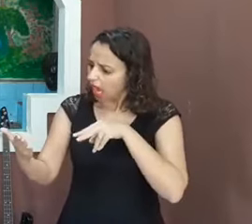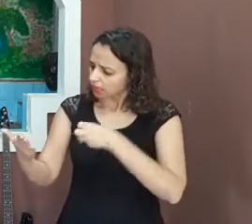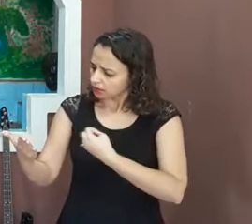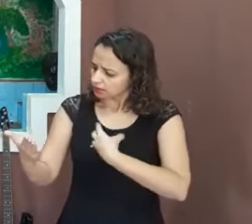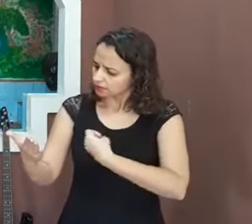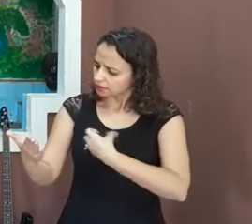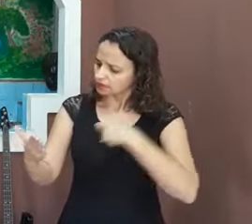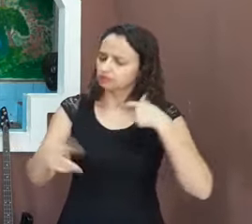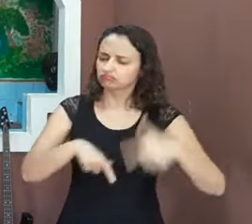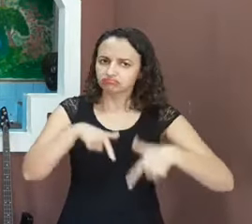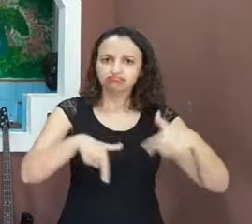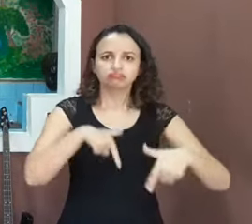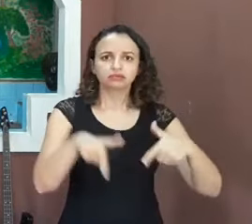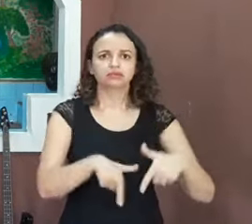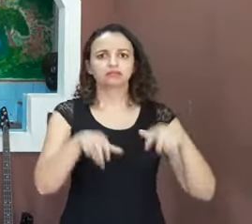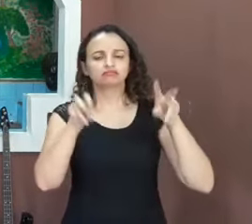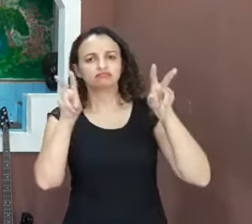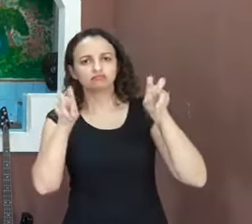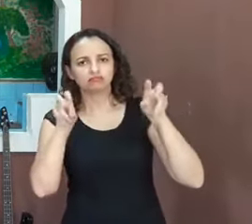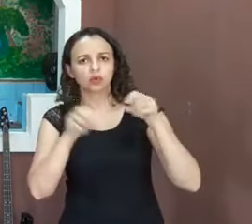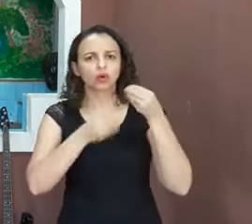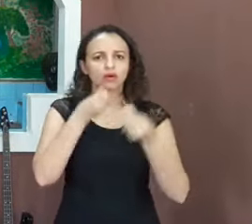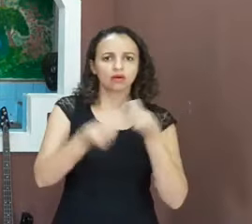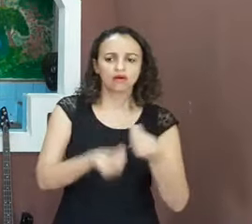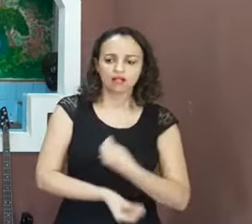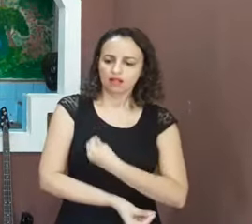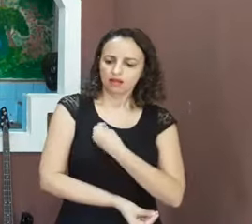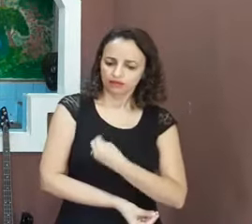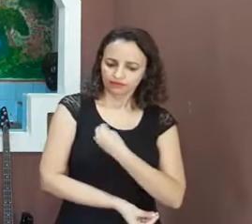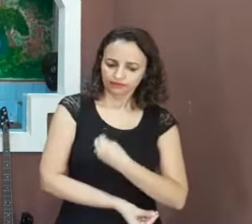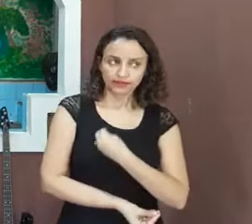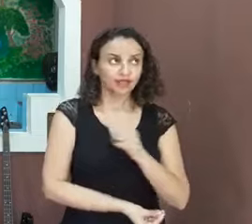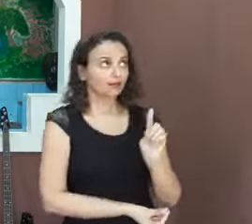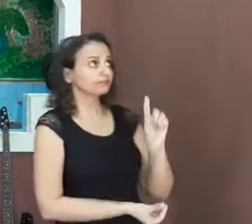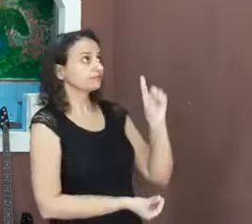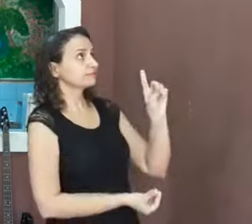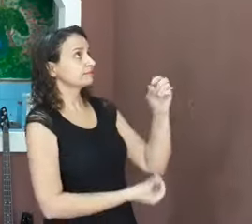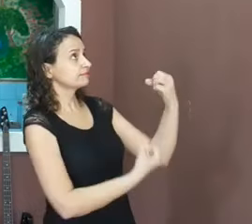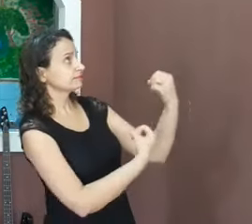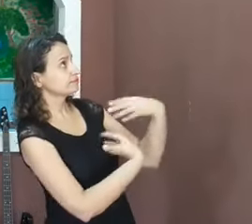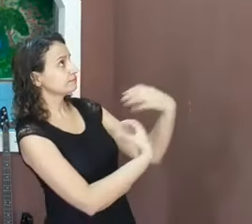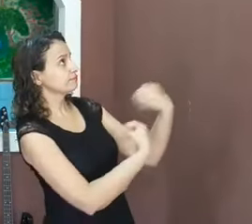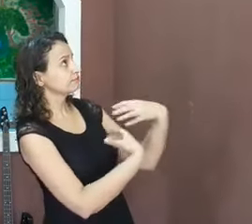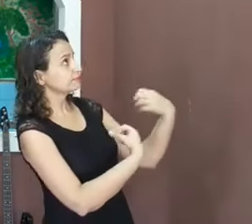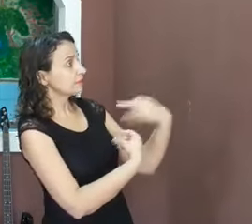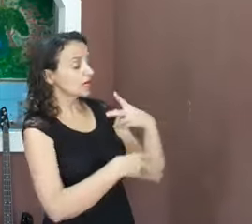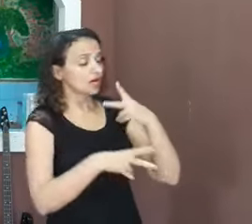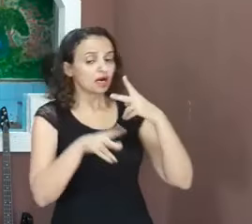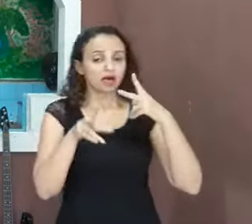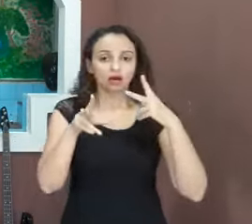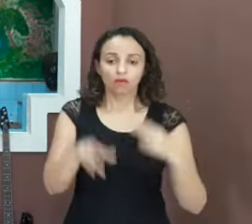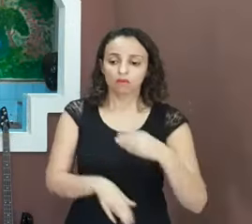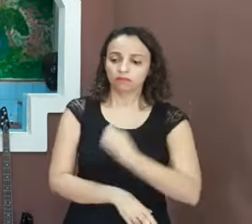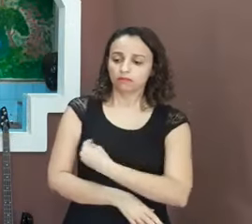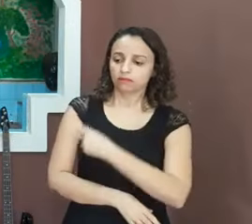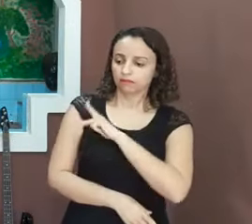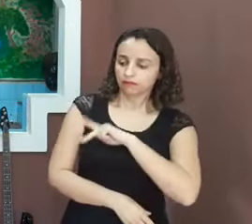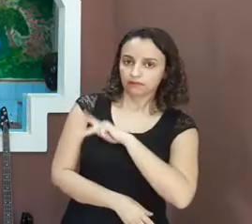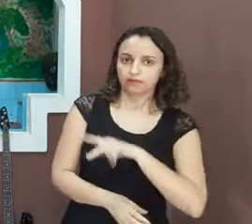aprender isso. Viver uma vida instruída por Deus, essa é a ideia que nós temos que aprender aqui com o apóstolo Paulo. 3 coisas nós